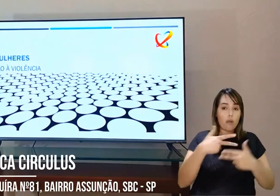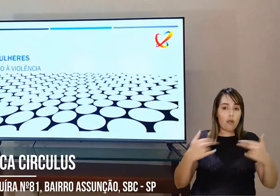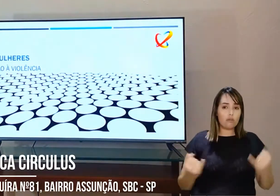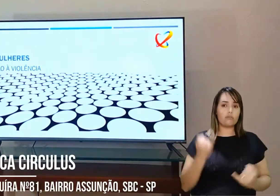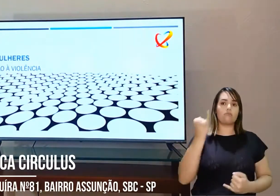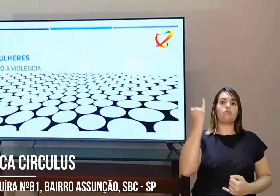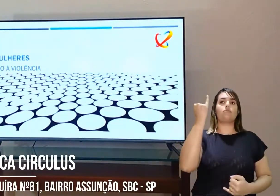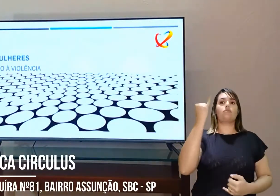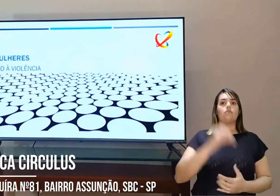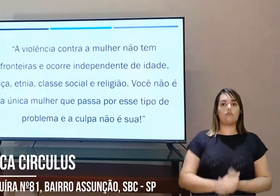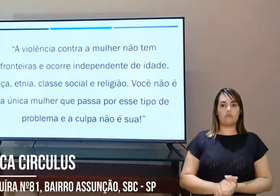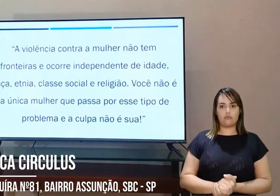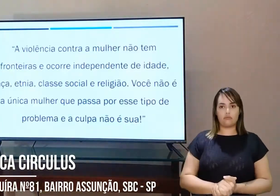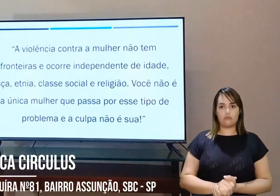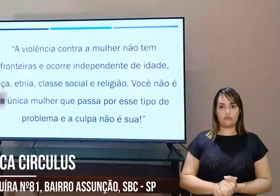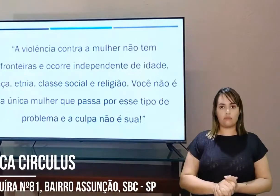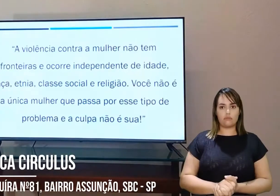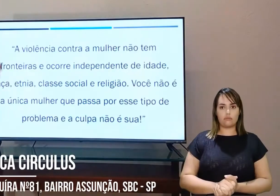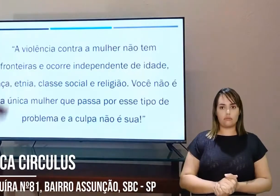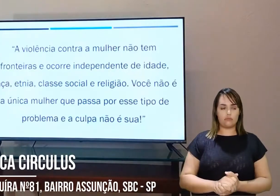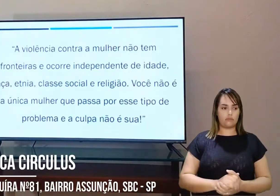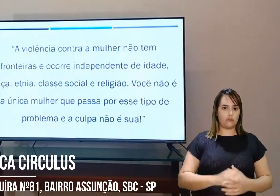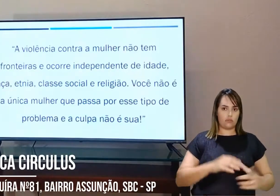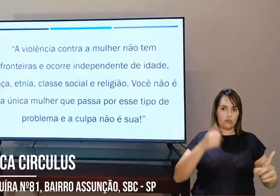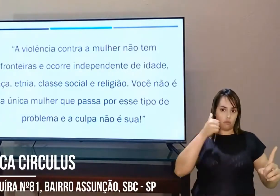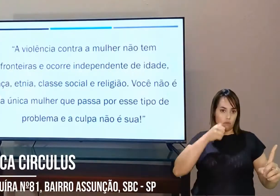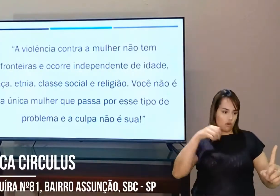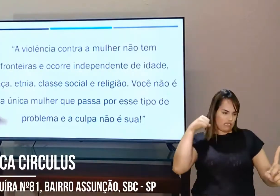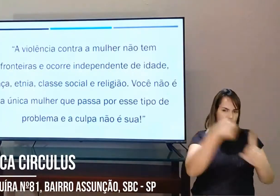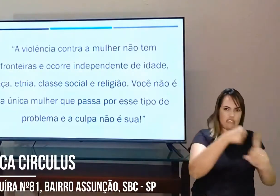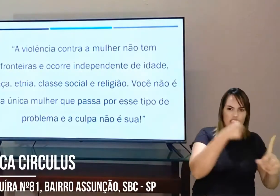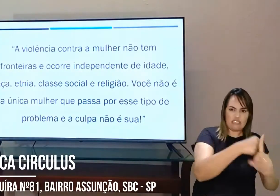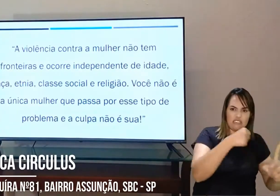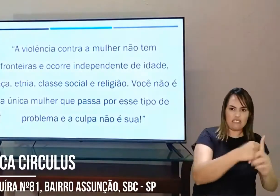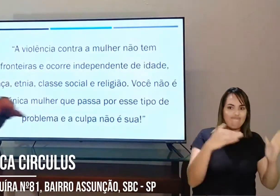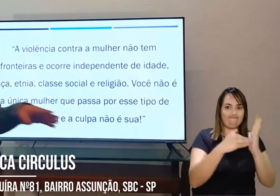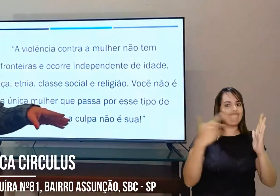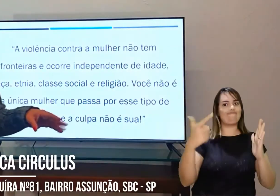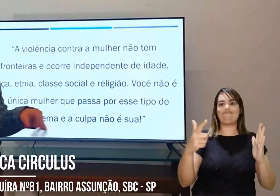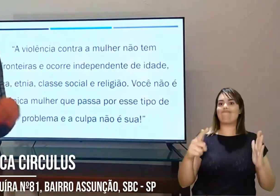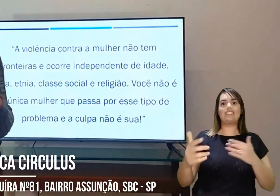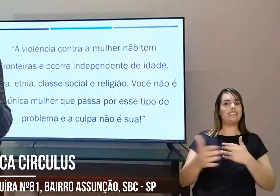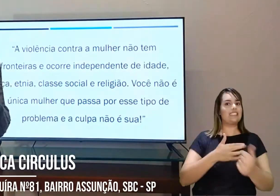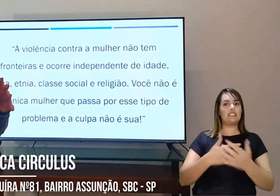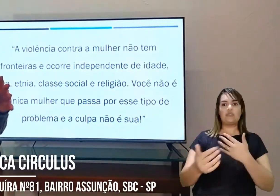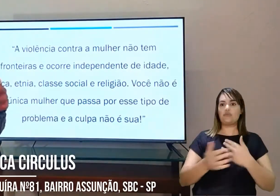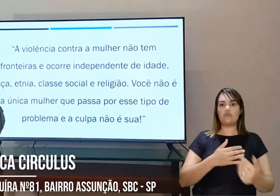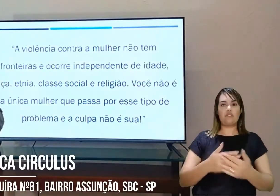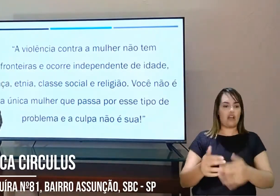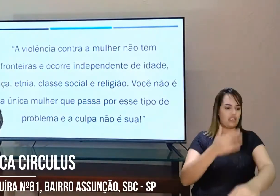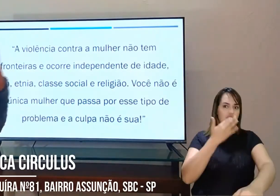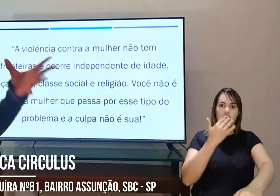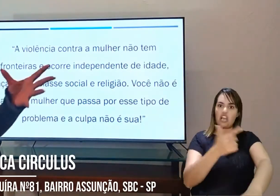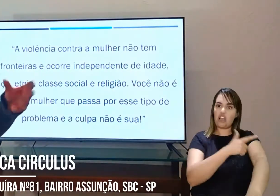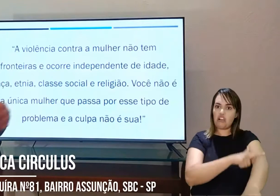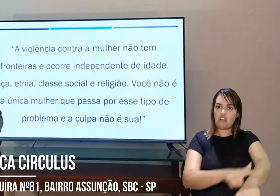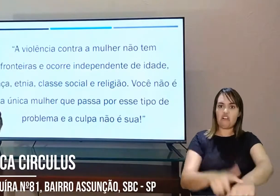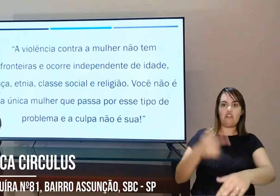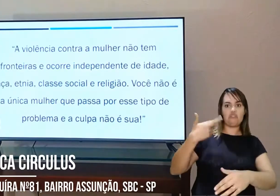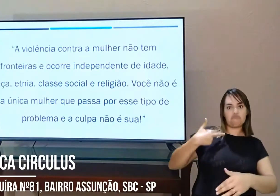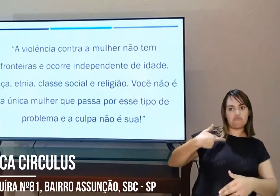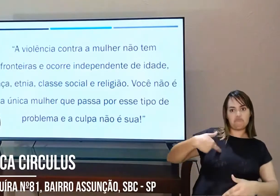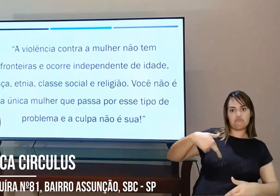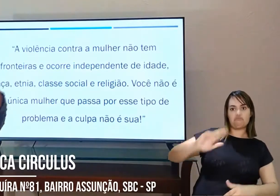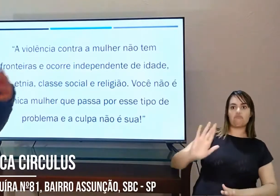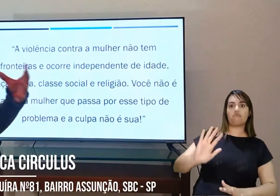recado importante para vocês. A violência doméstica contra a mulher, ela não tem fronteiras. Ela acontece independente da raça,